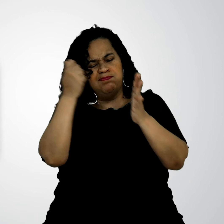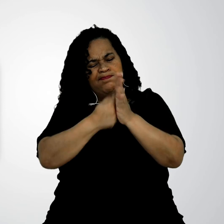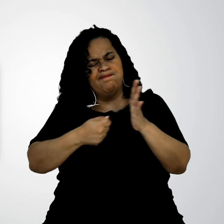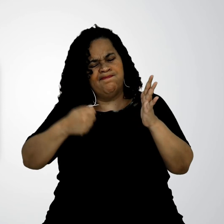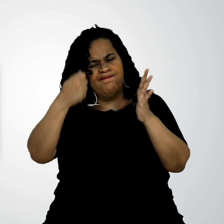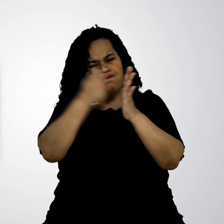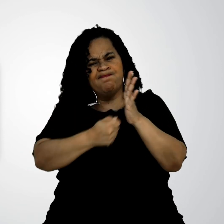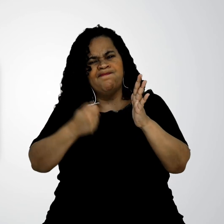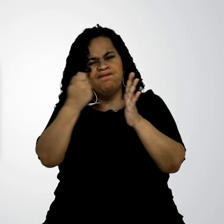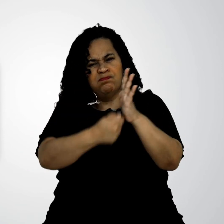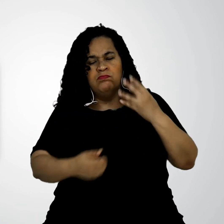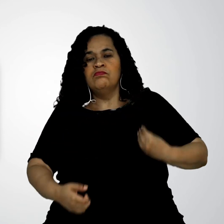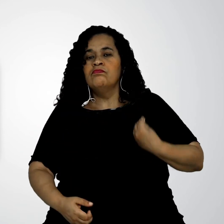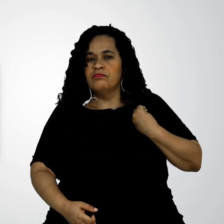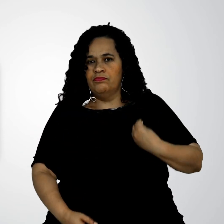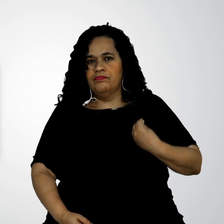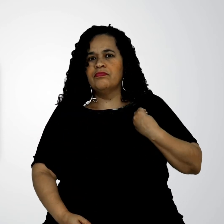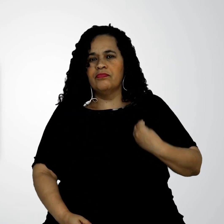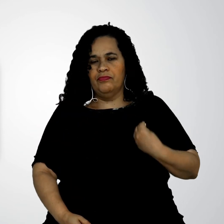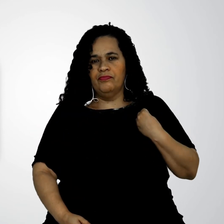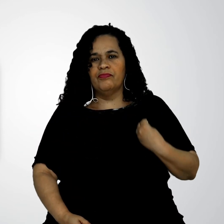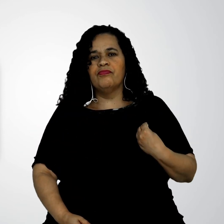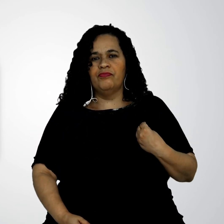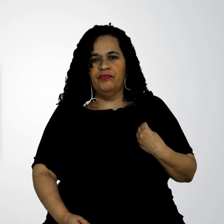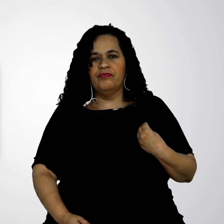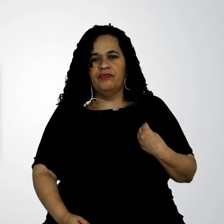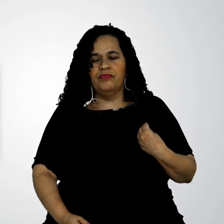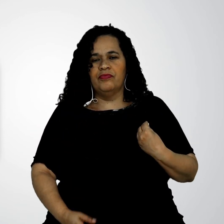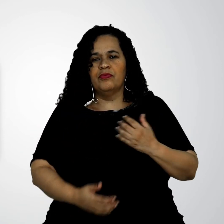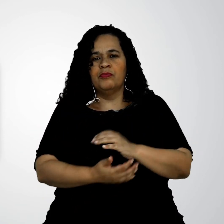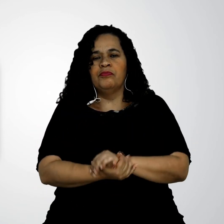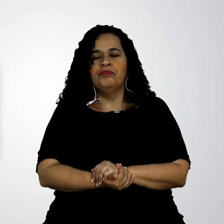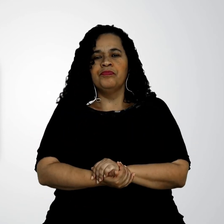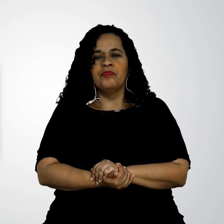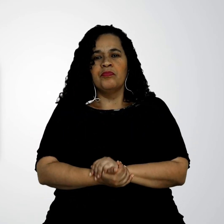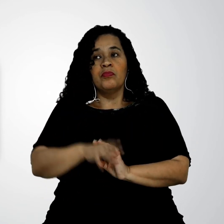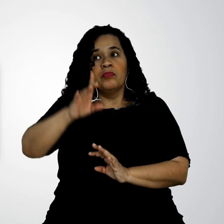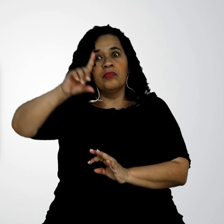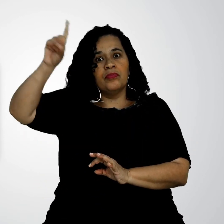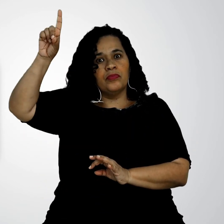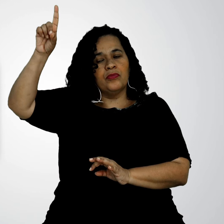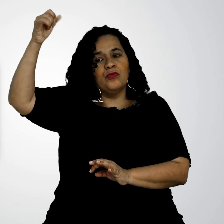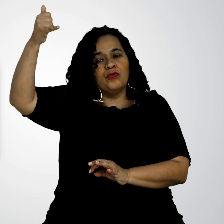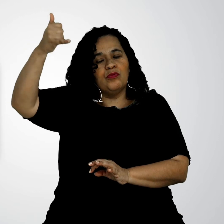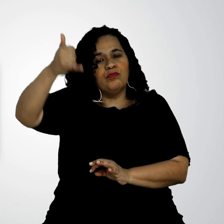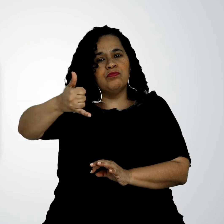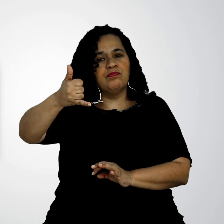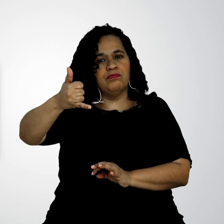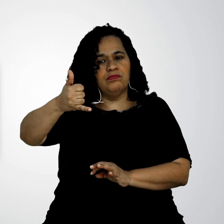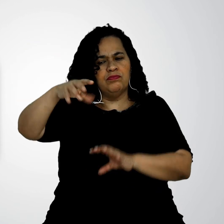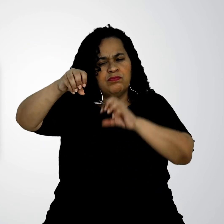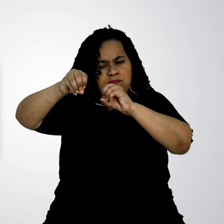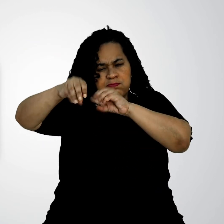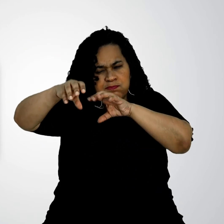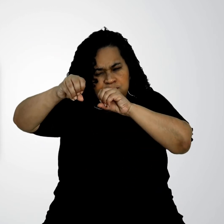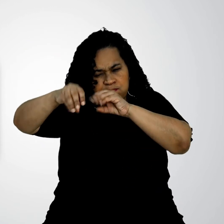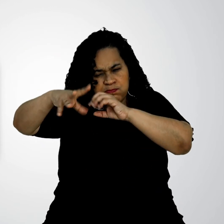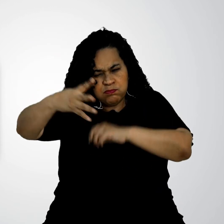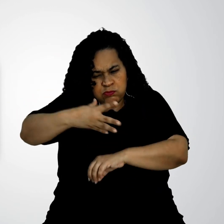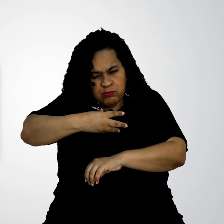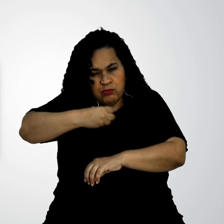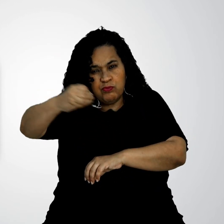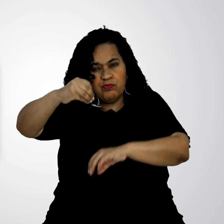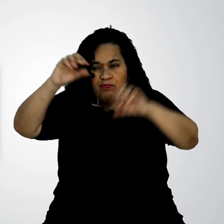enfrentadas. A gente não se adequa ao mundo, né? A gente se posiciona. Mas Deus está dizendo que a formação de filhos para a glória de Deus,